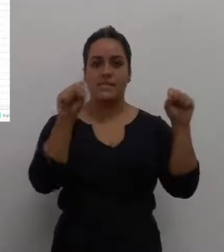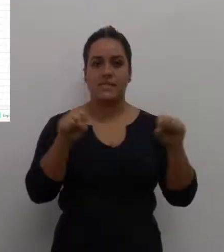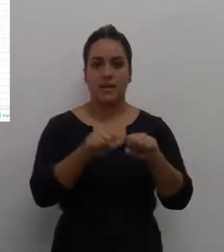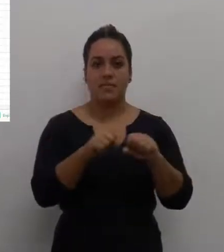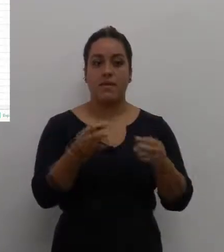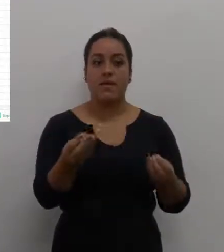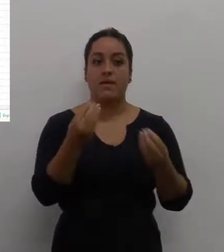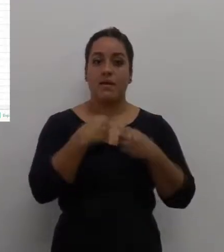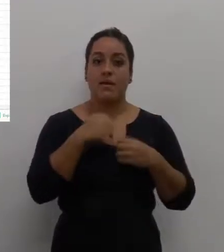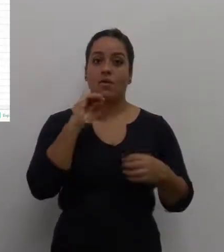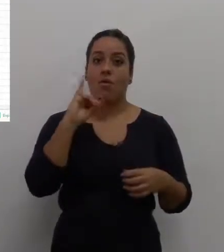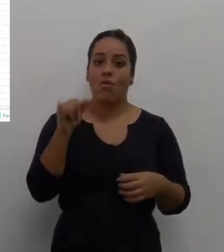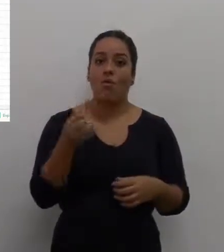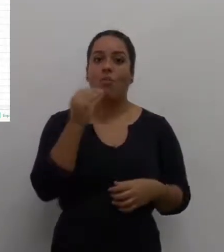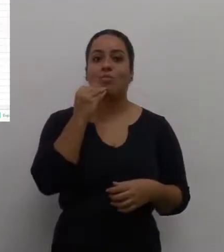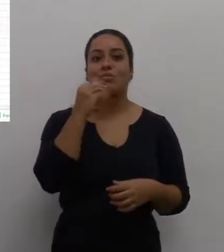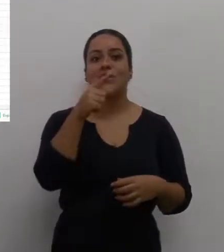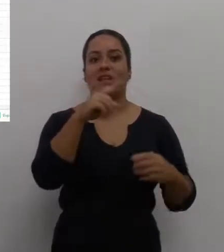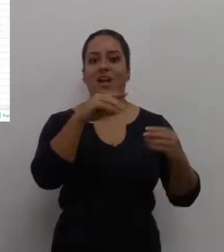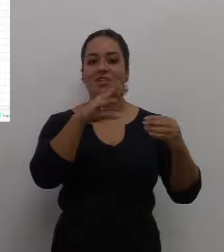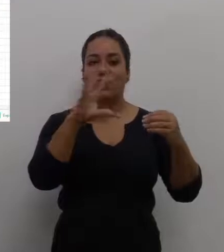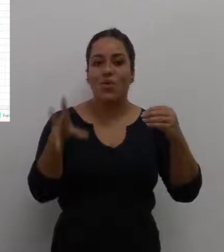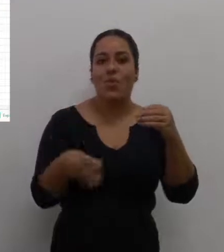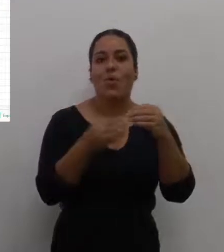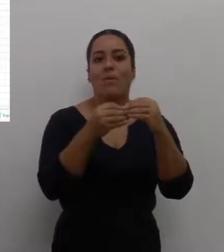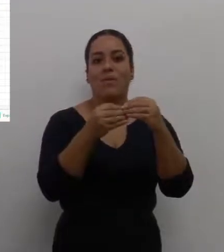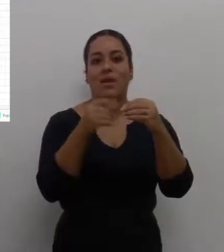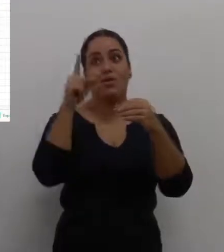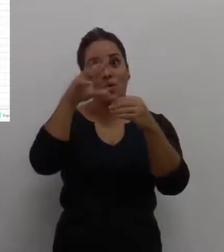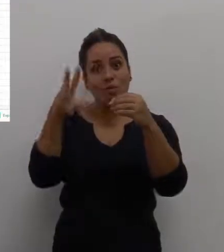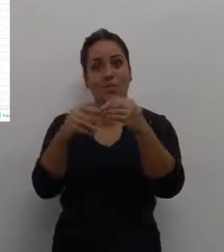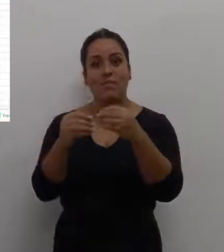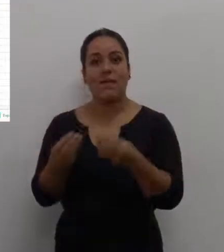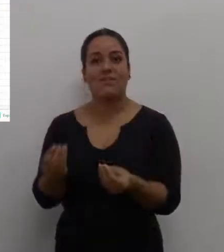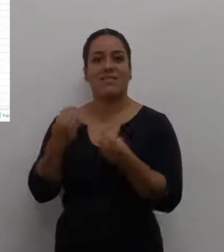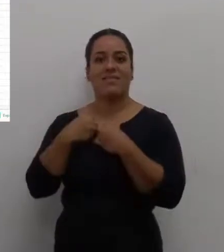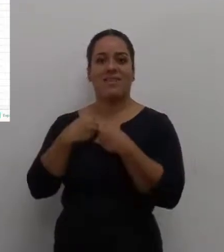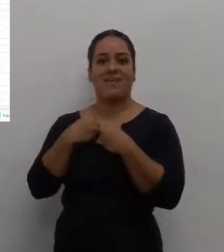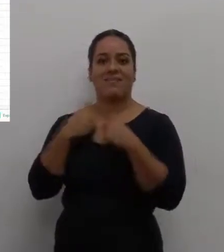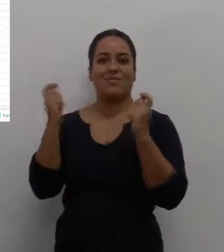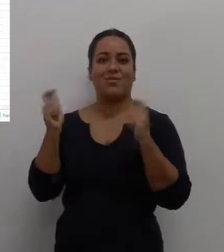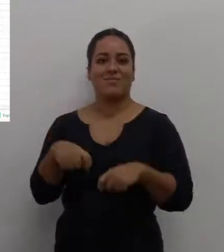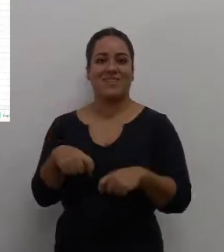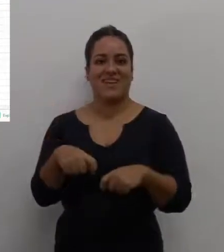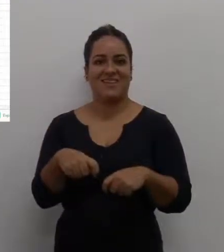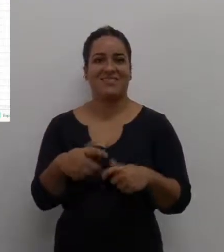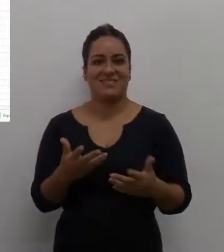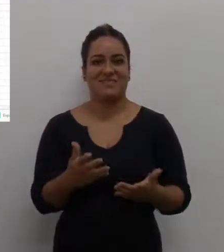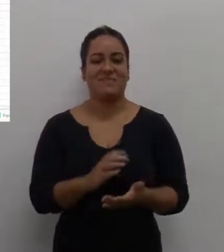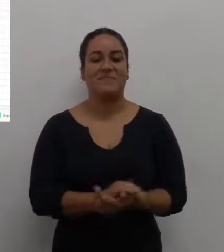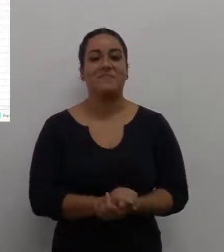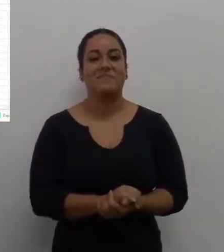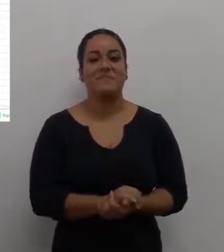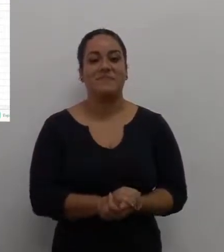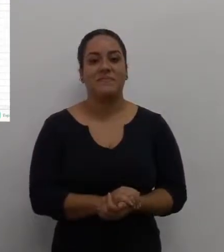nesse sistema, que me dê a oportunidade de fazer o que o complemento vai permitir. Se eu retornar aqui, ó,